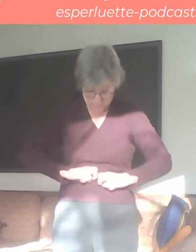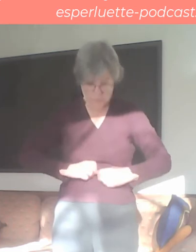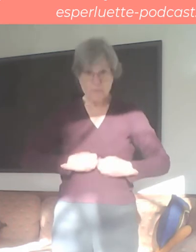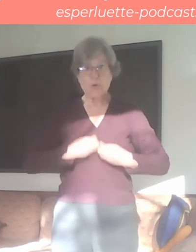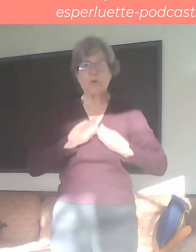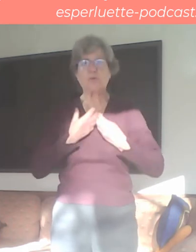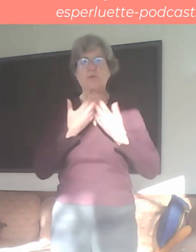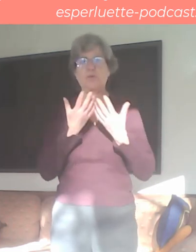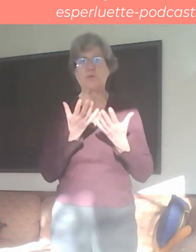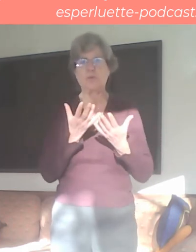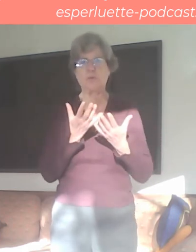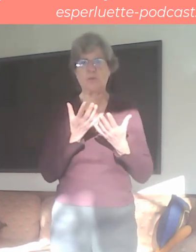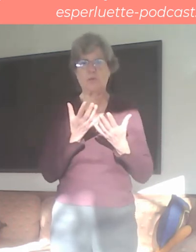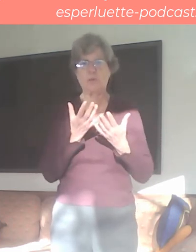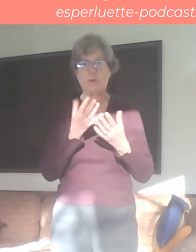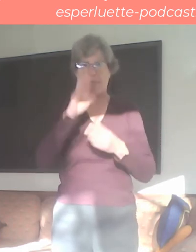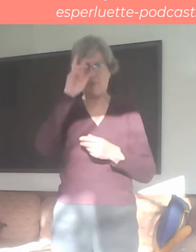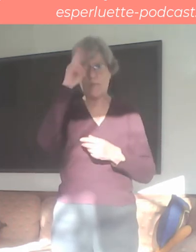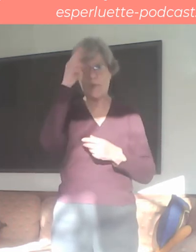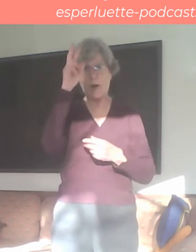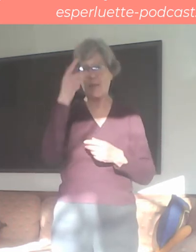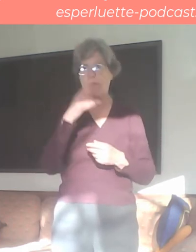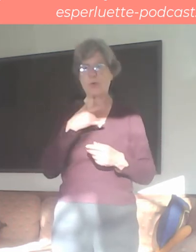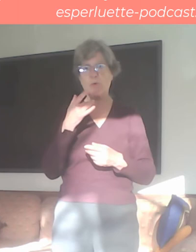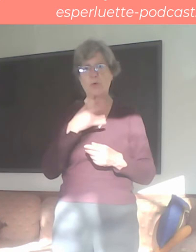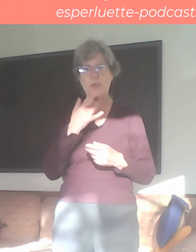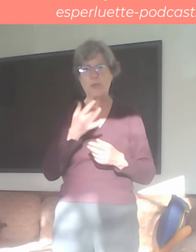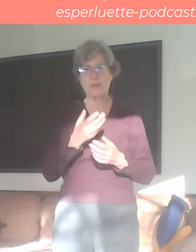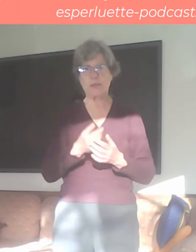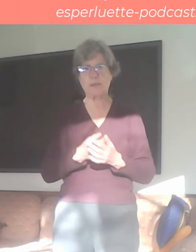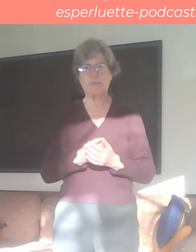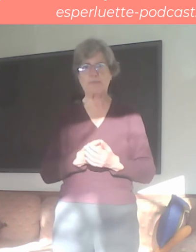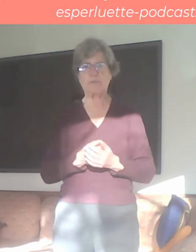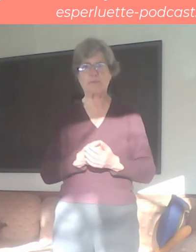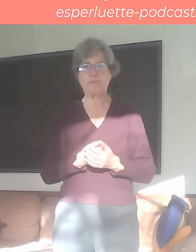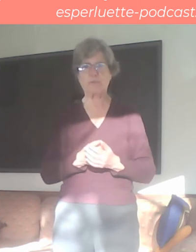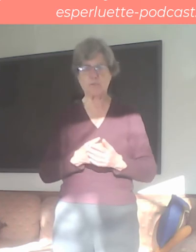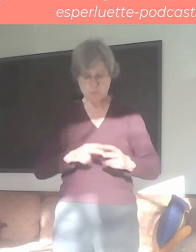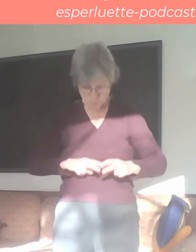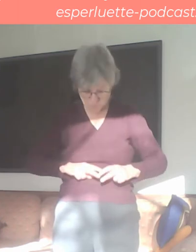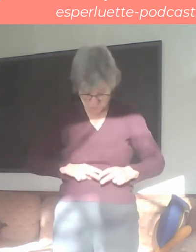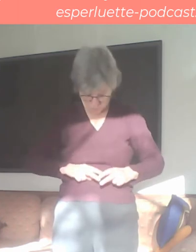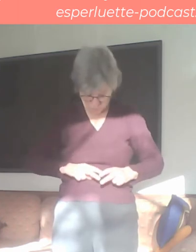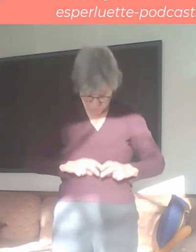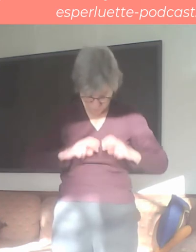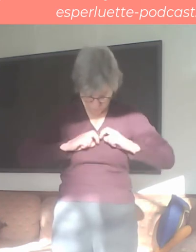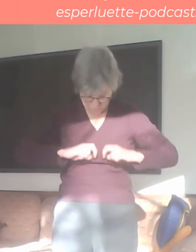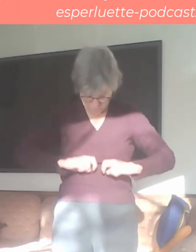la langue des signes ne peut être que riche pour des personnes